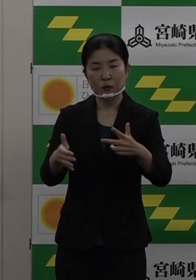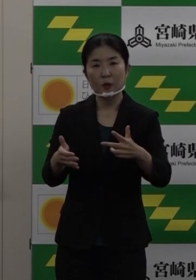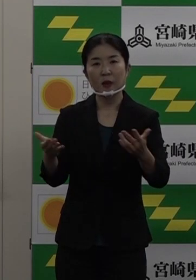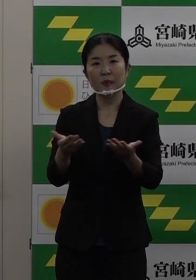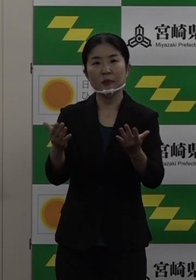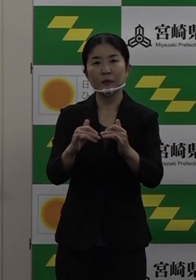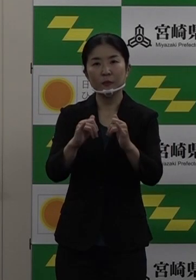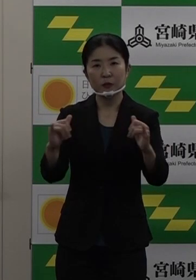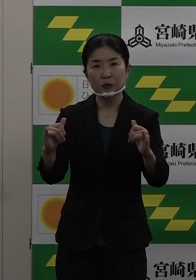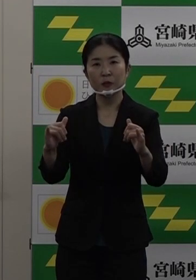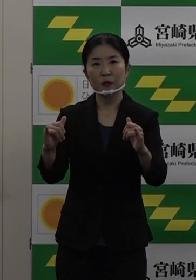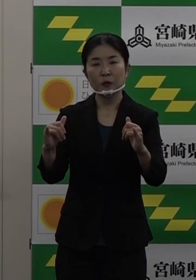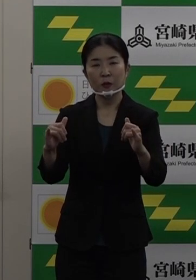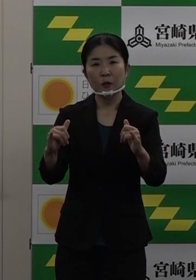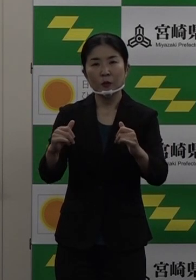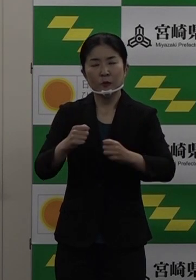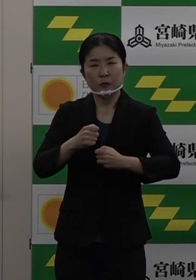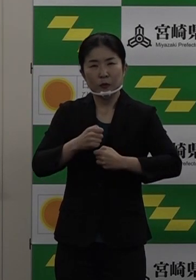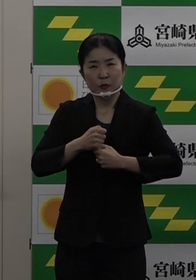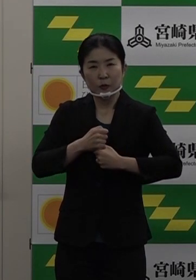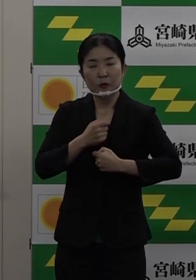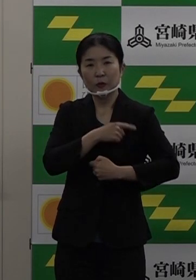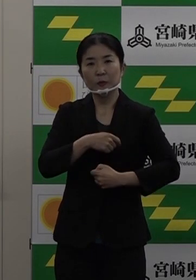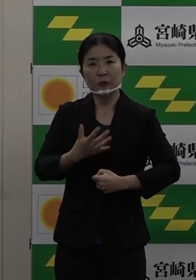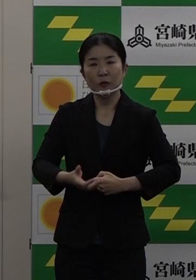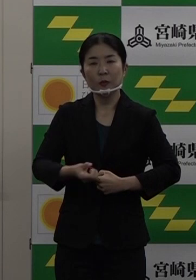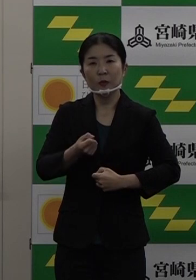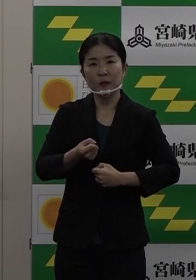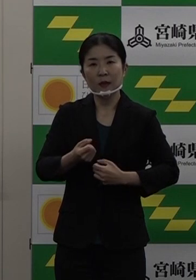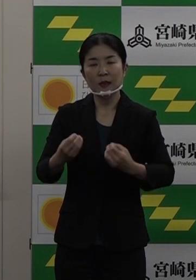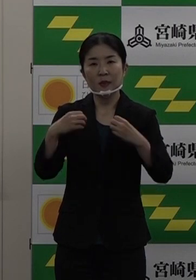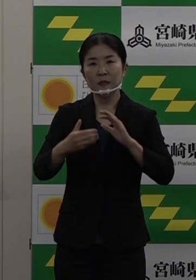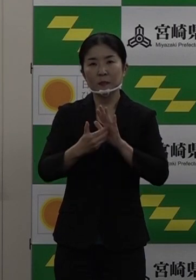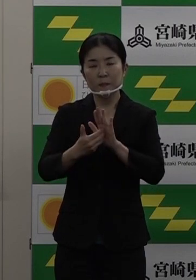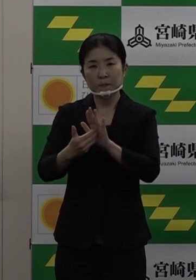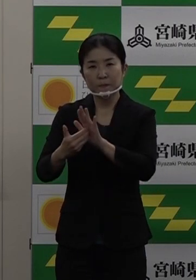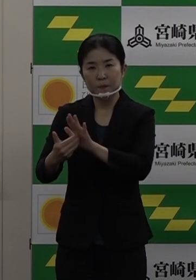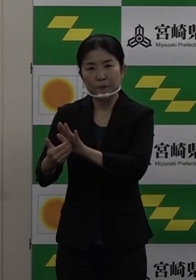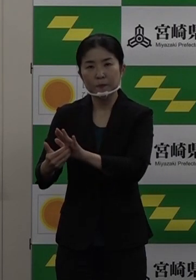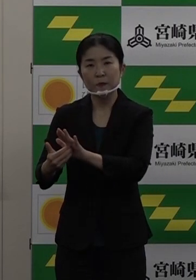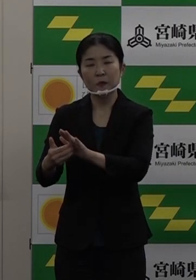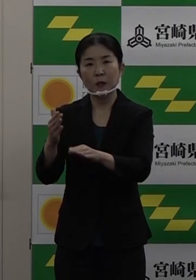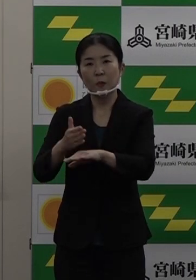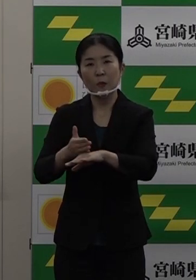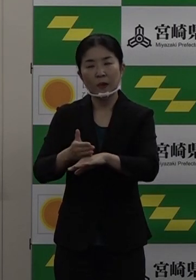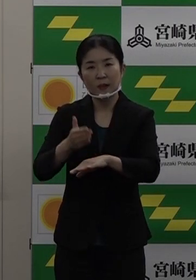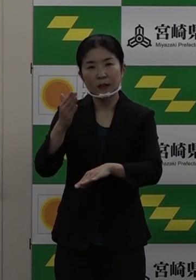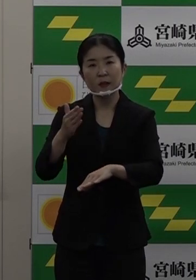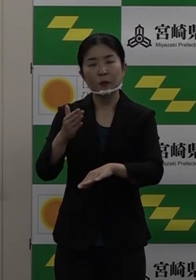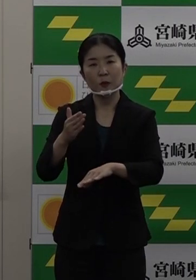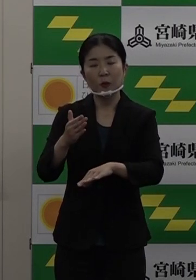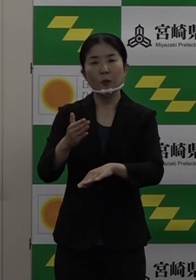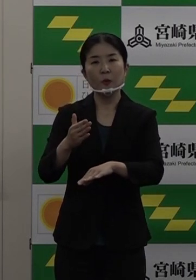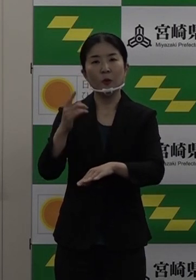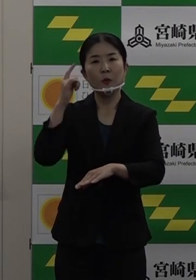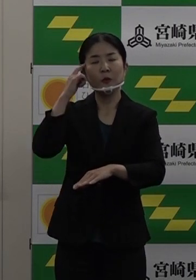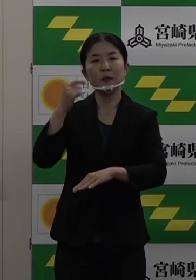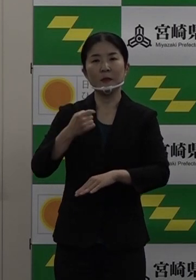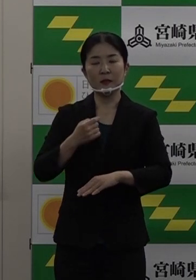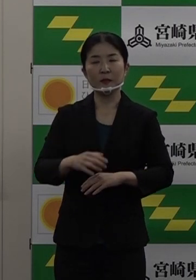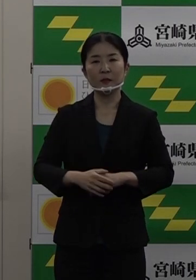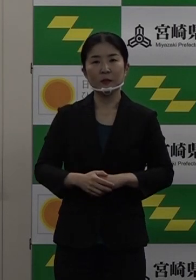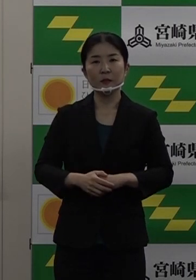ですね、大変高い意識で感染防止に取り組んでいただいた、そのおかげなのかなと改めて感謝を申し上げます